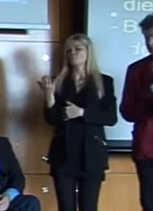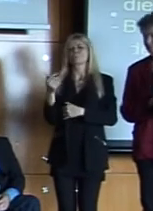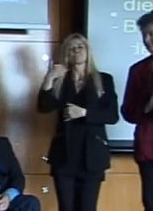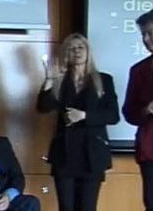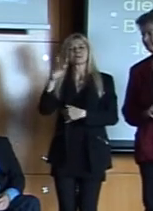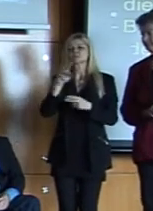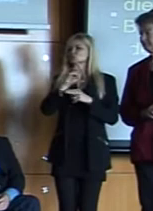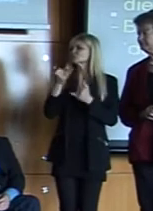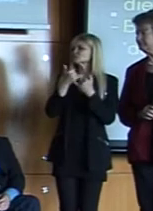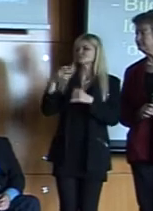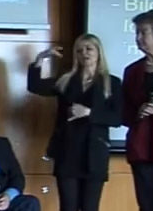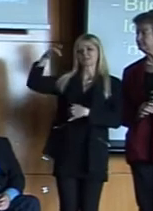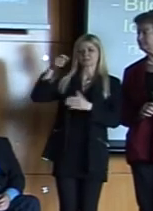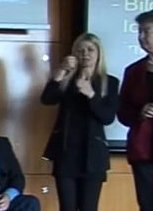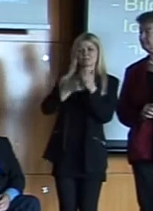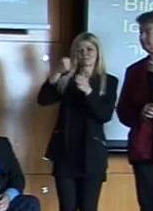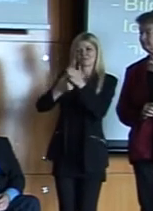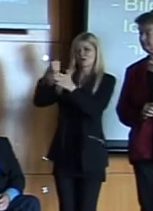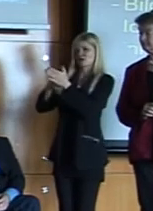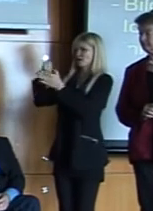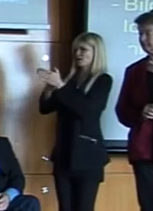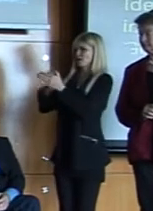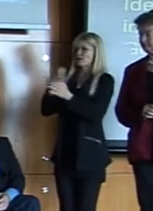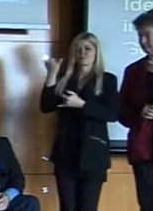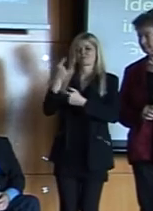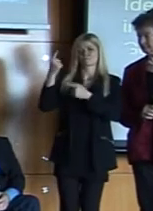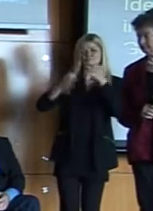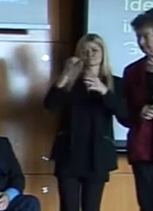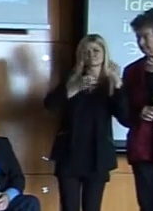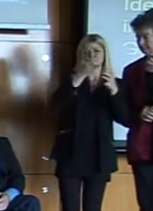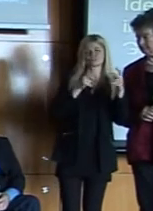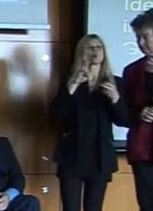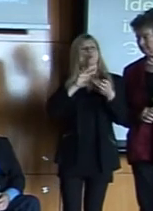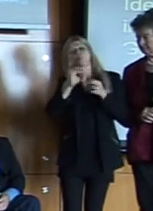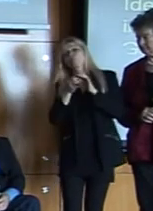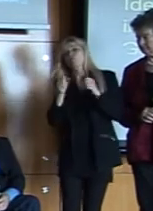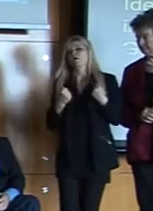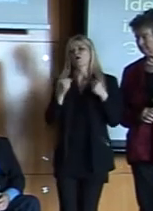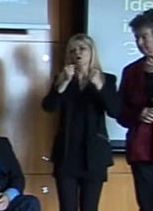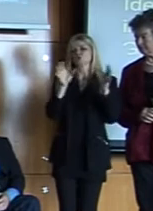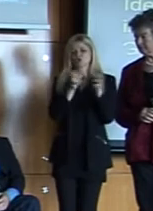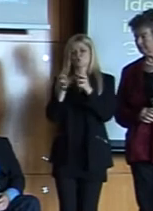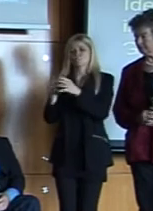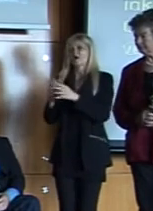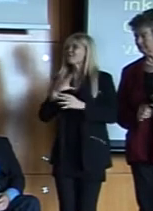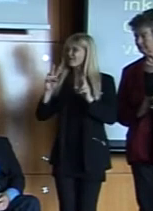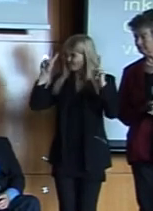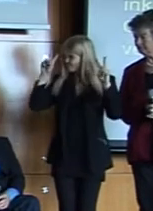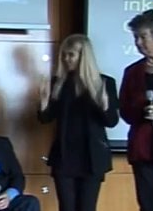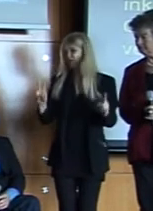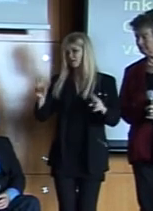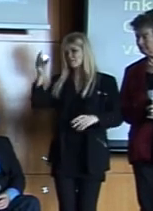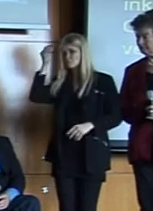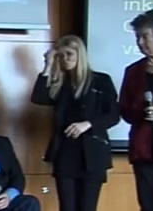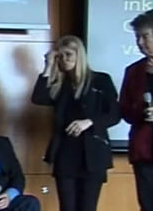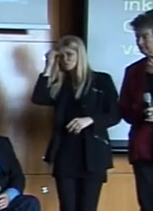Einzelkämpfer, die das versuchen, es sind engagierte Gruppen, aber ein wirkliches Bewusstsein bis tief